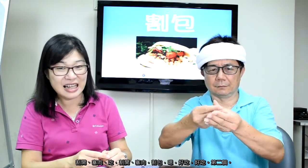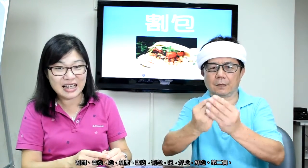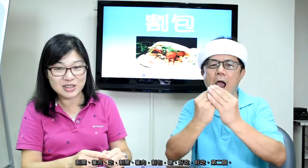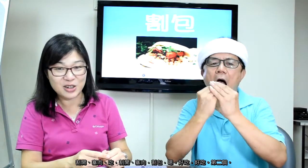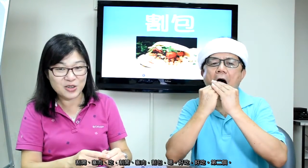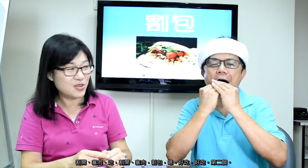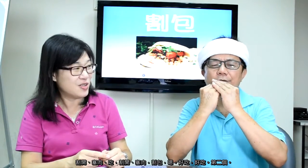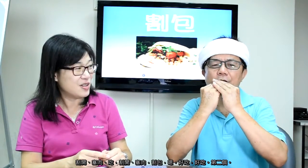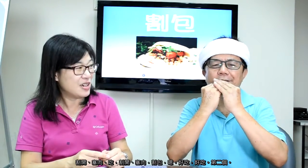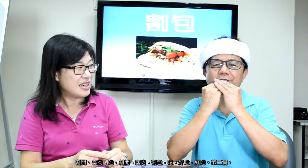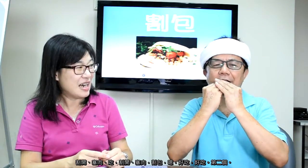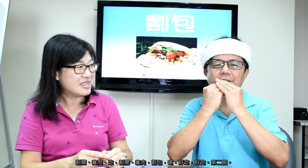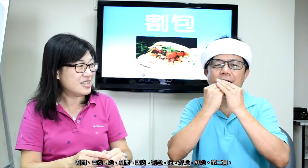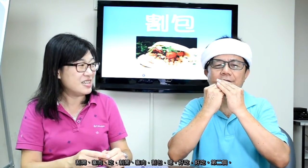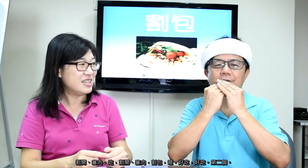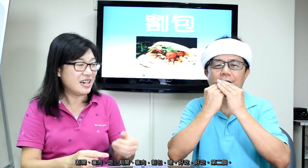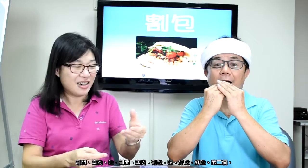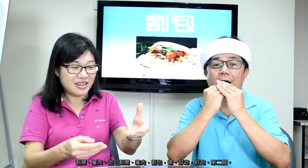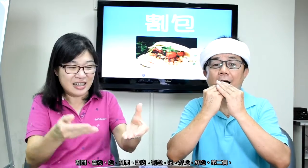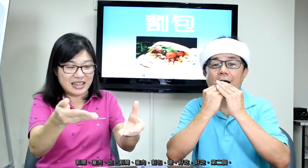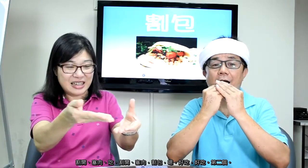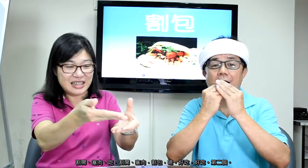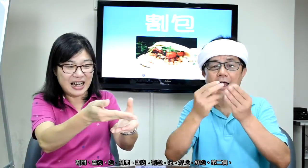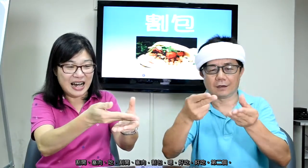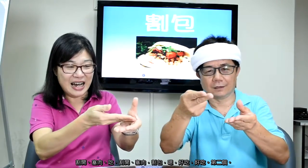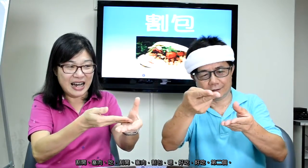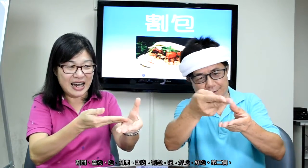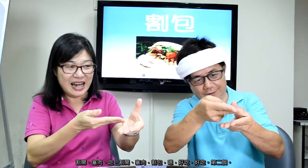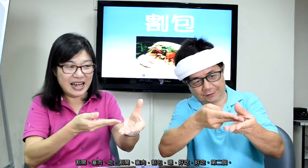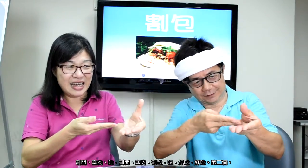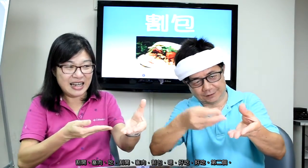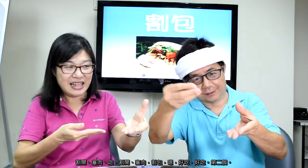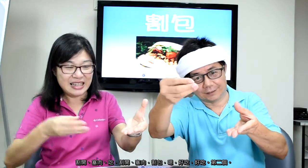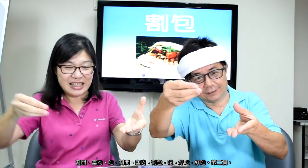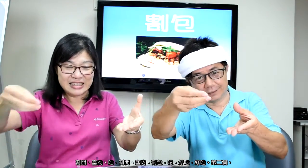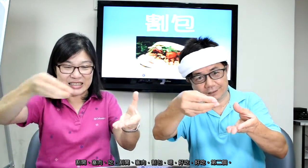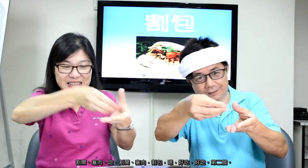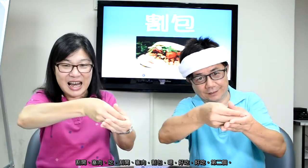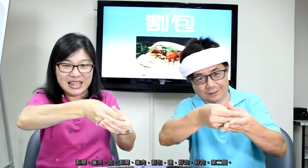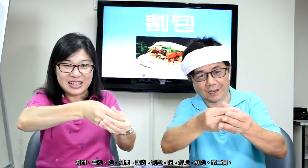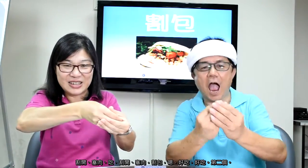塞肉吃，啊，割开塞肉，